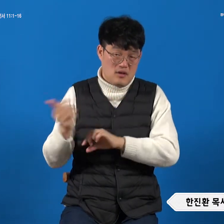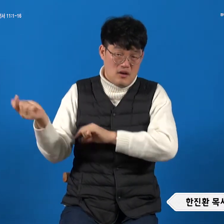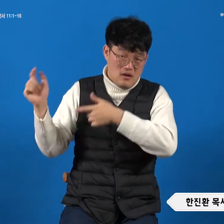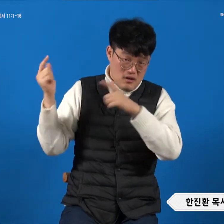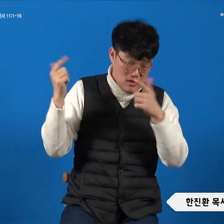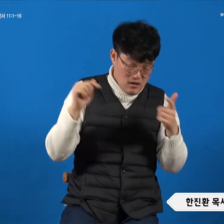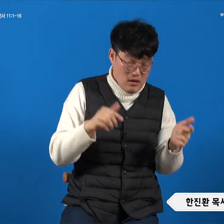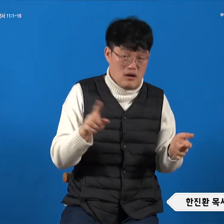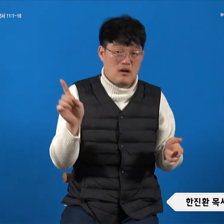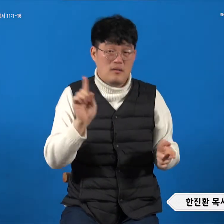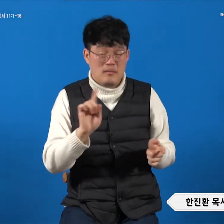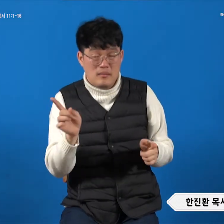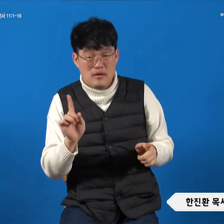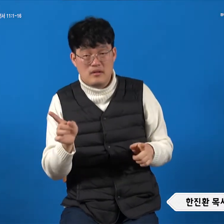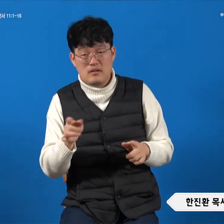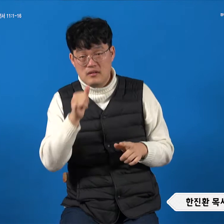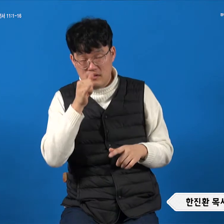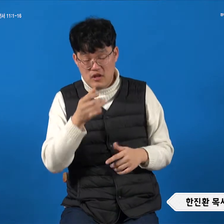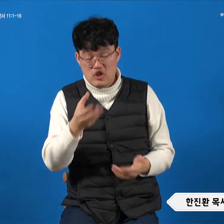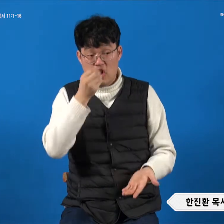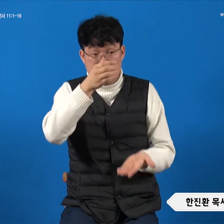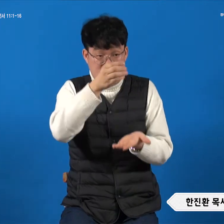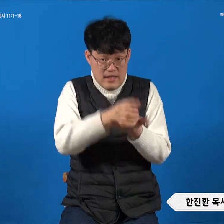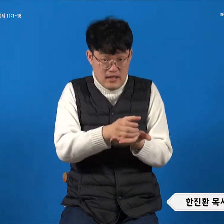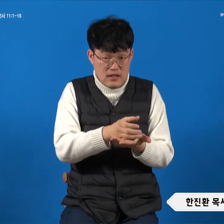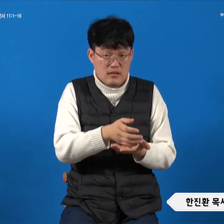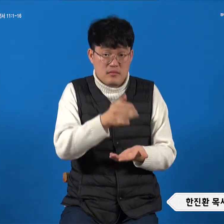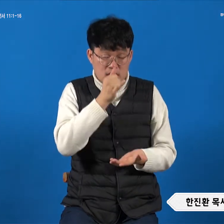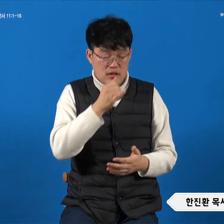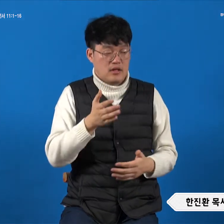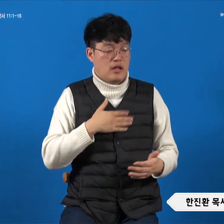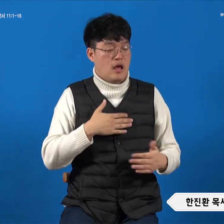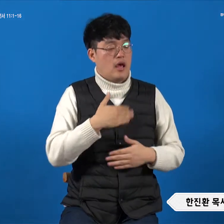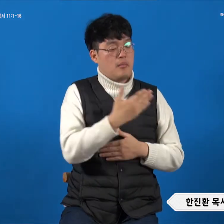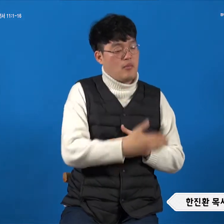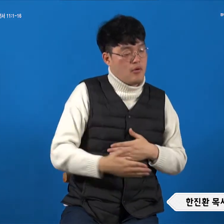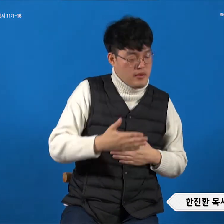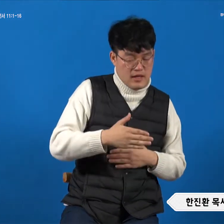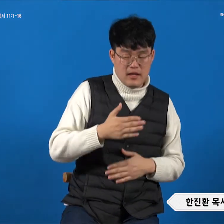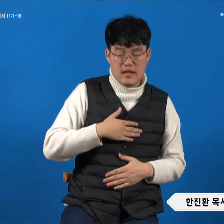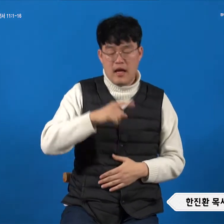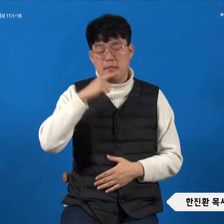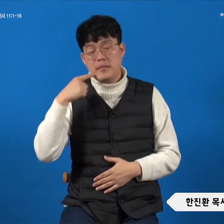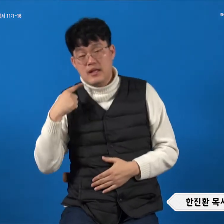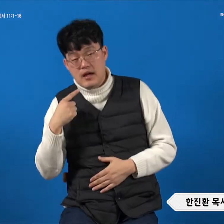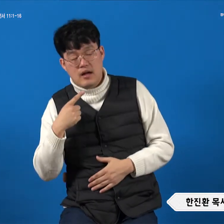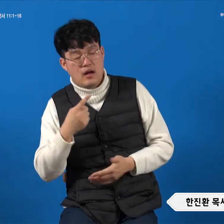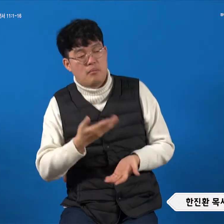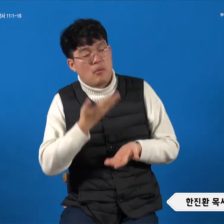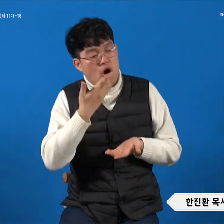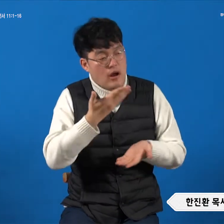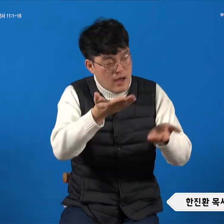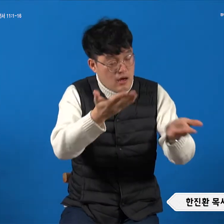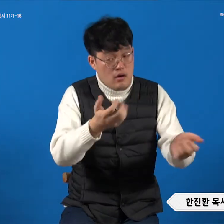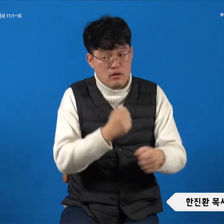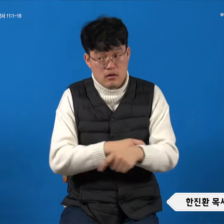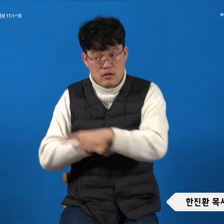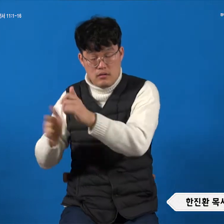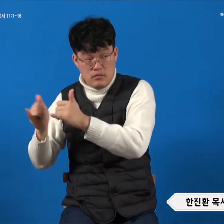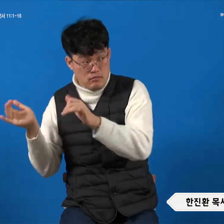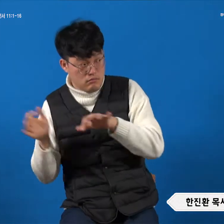온갖 음해가 난무하던 시대입니다. 성찬식을 하면서 이건 내 몸이다, 이건 내 피다, 받아